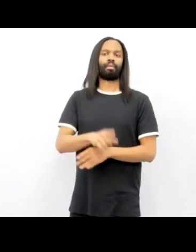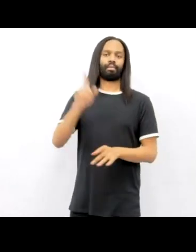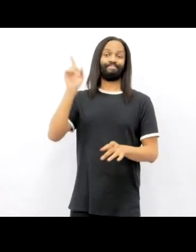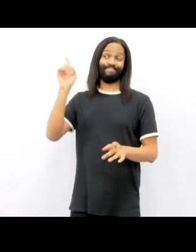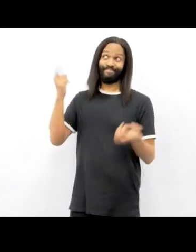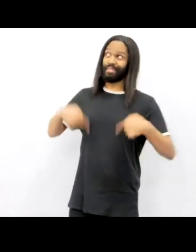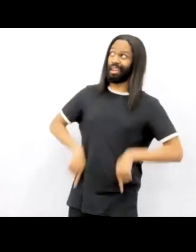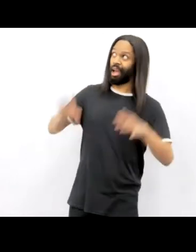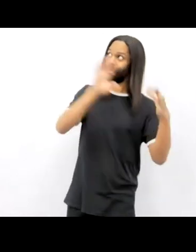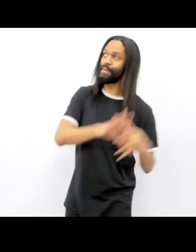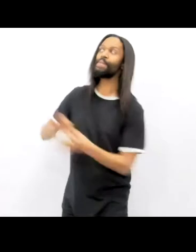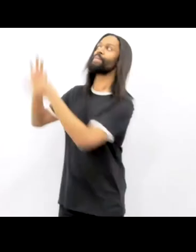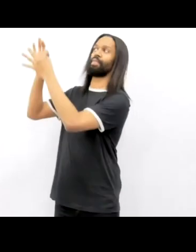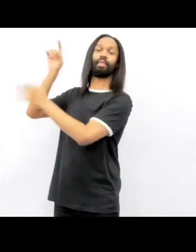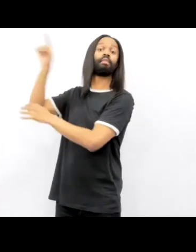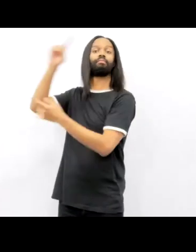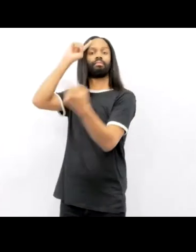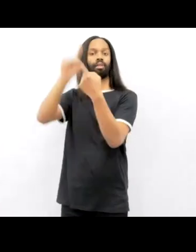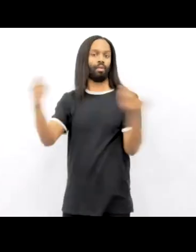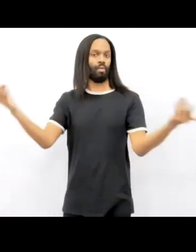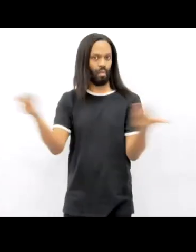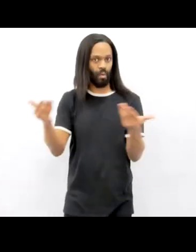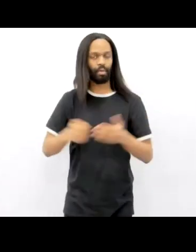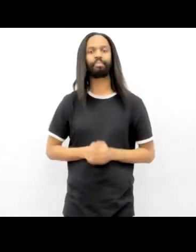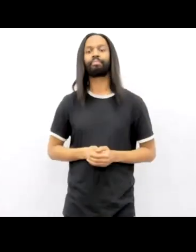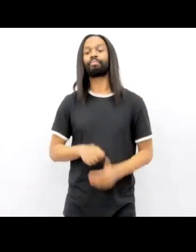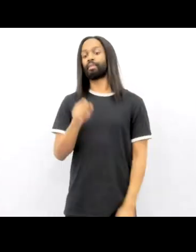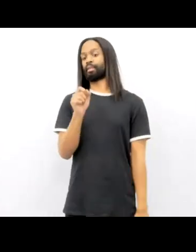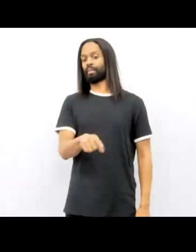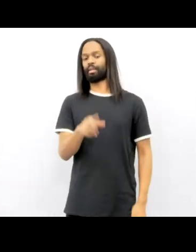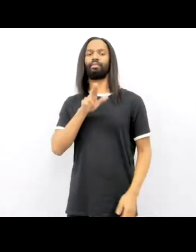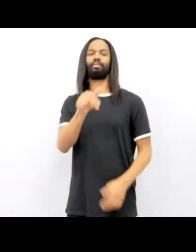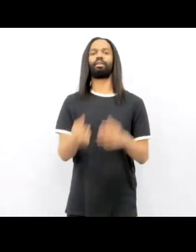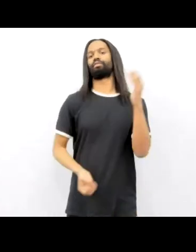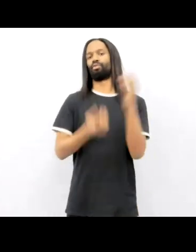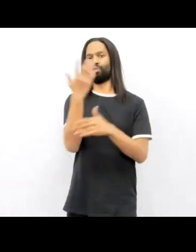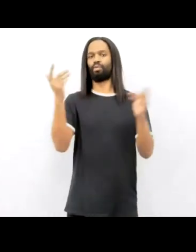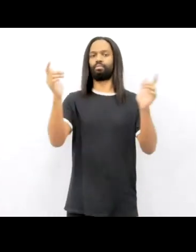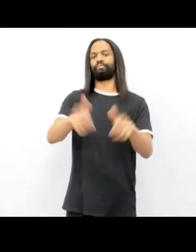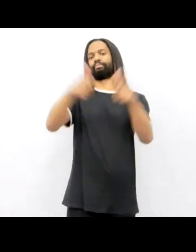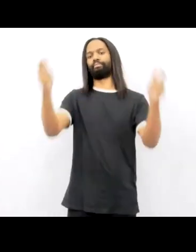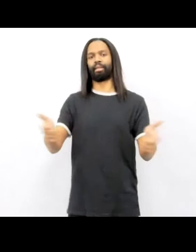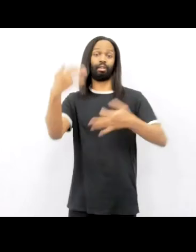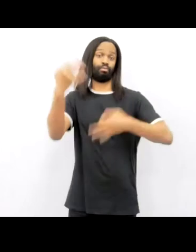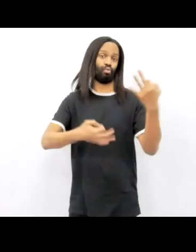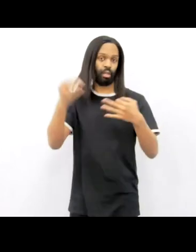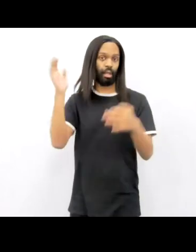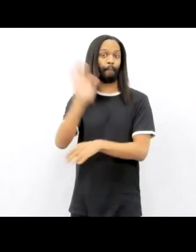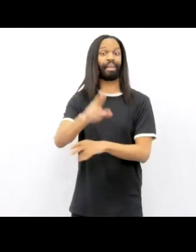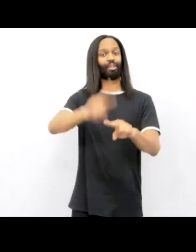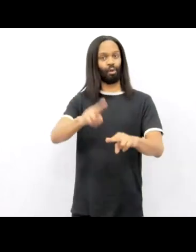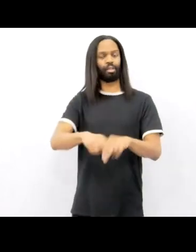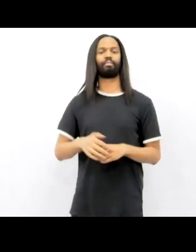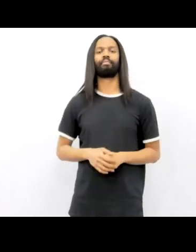celle d'implanter le nouveau palais de justice de Nancy, c'est-à-dire la nouvelle